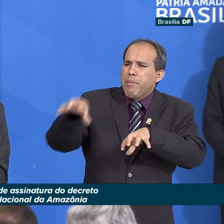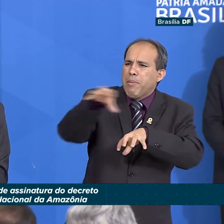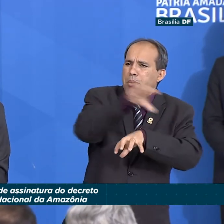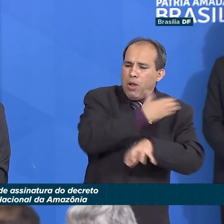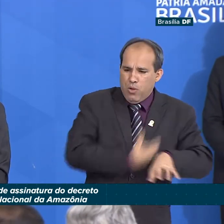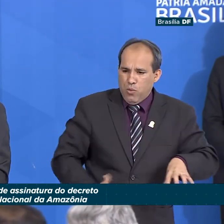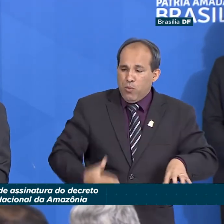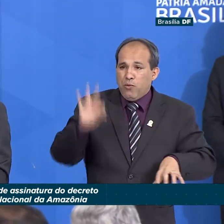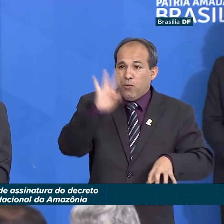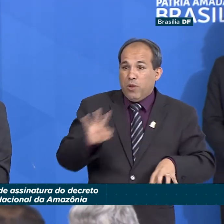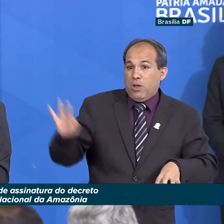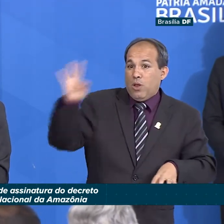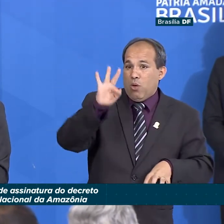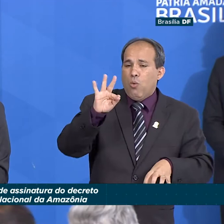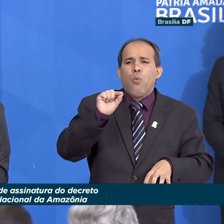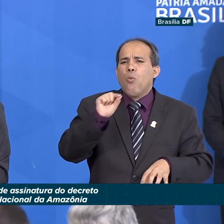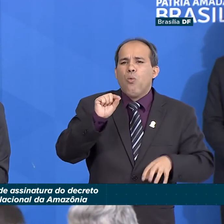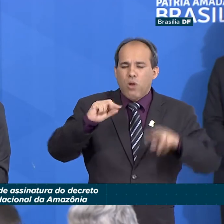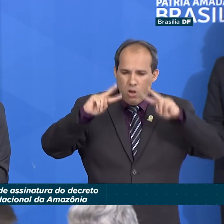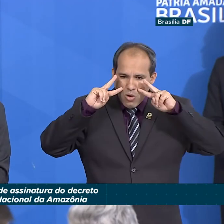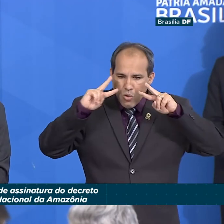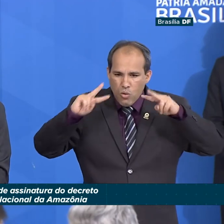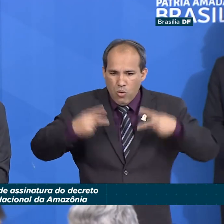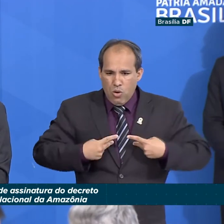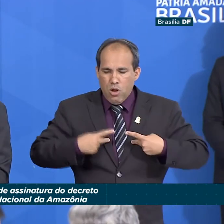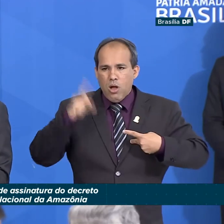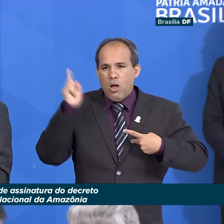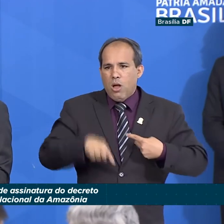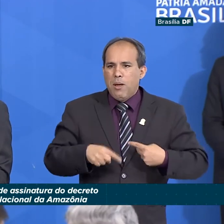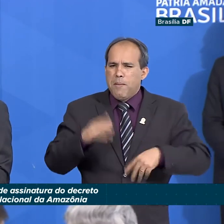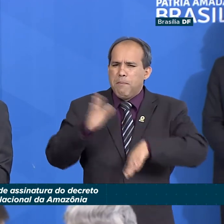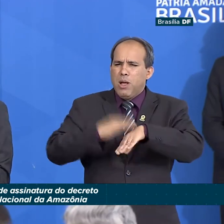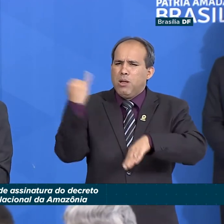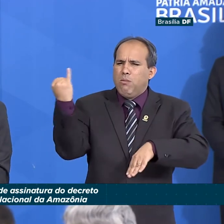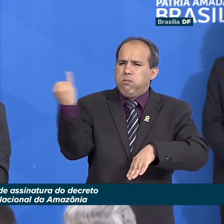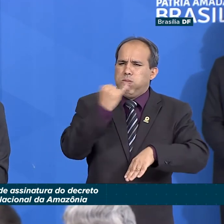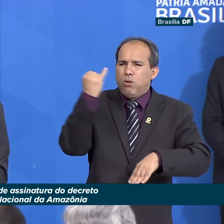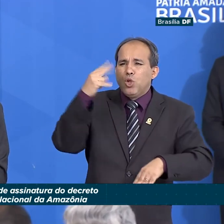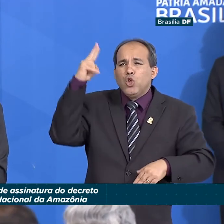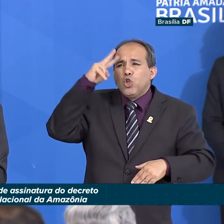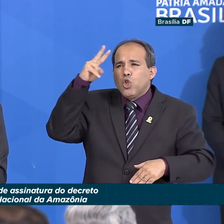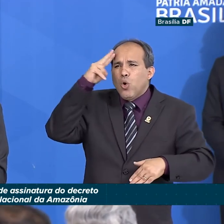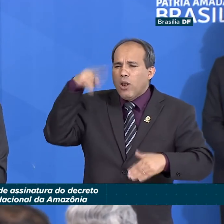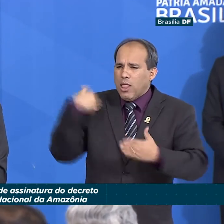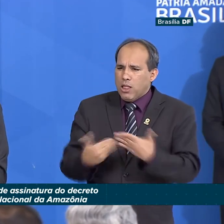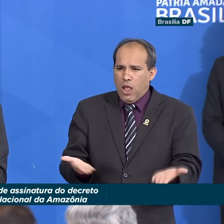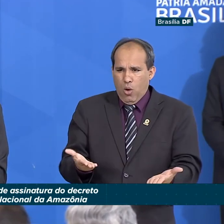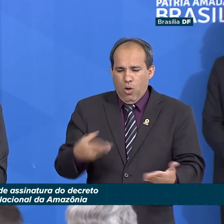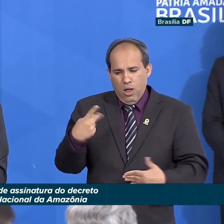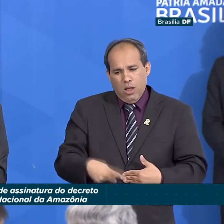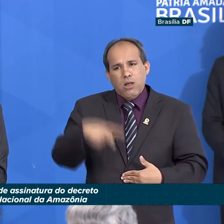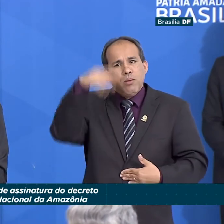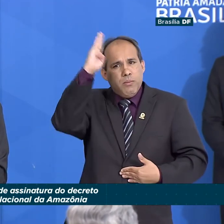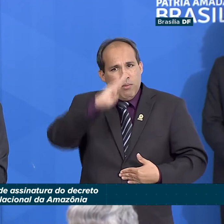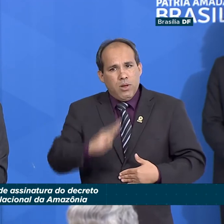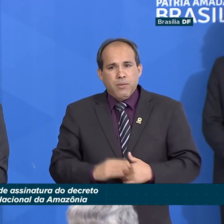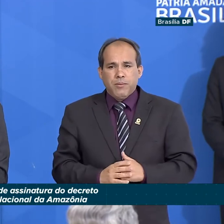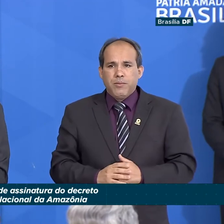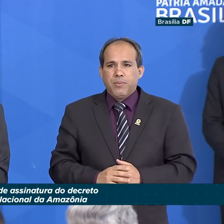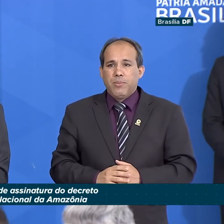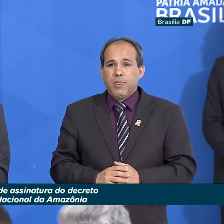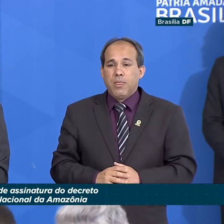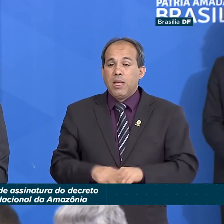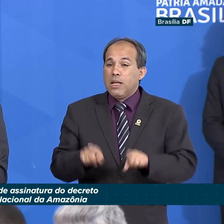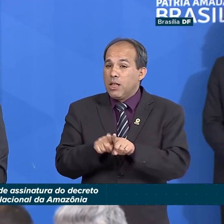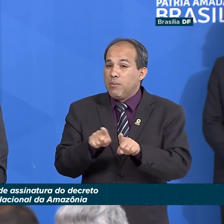federal, reconhecida como uma das mais importantes da história recente do país. E